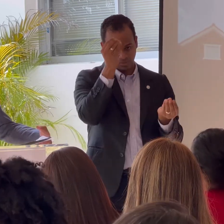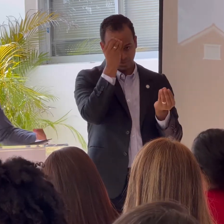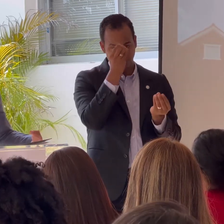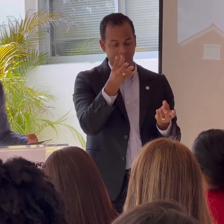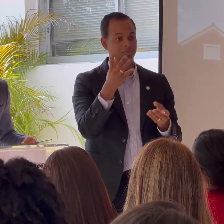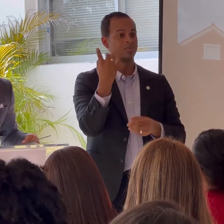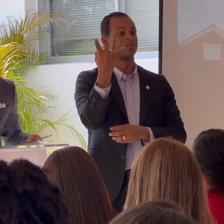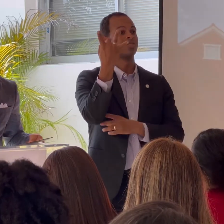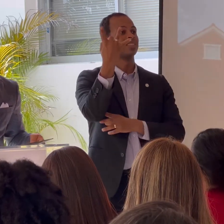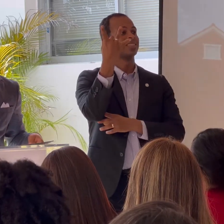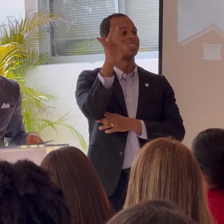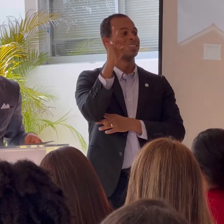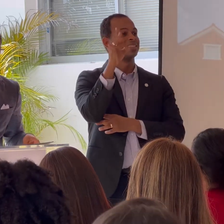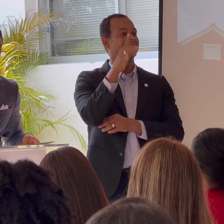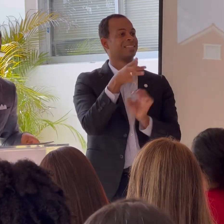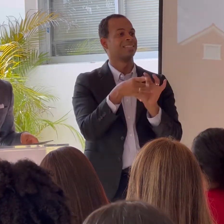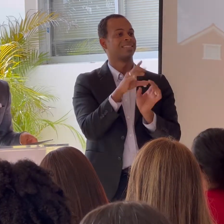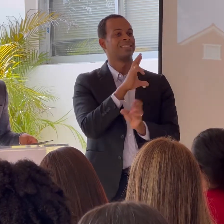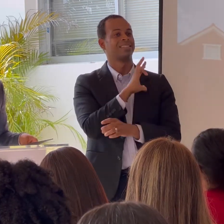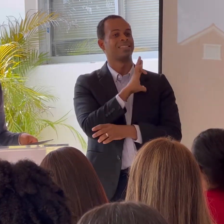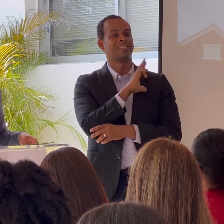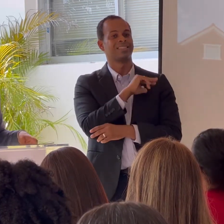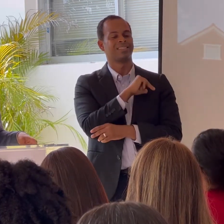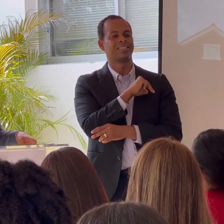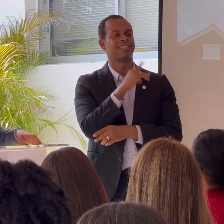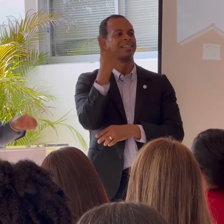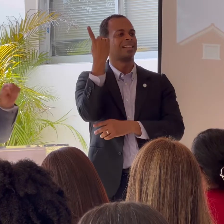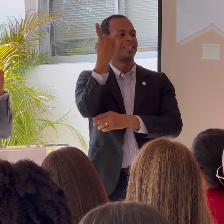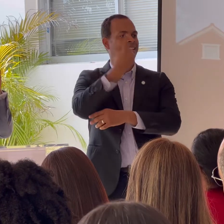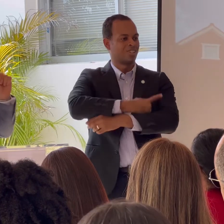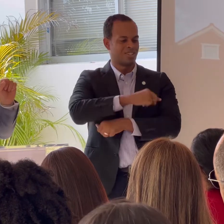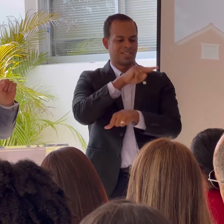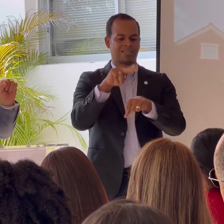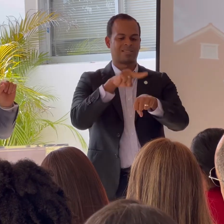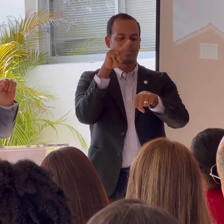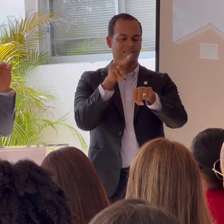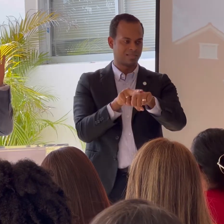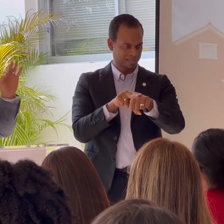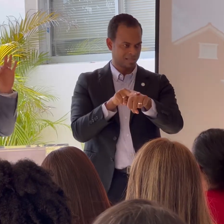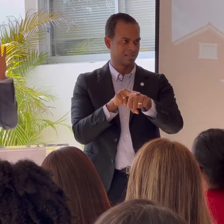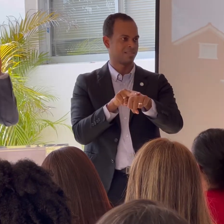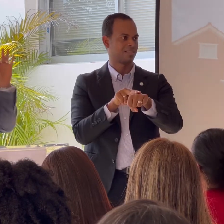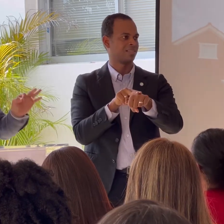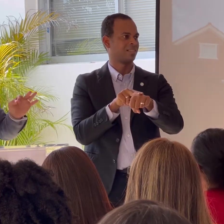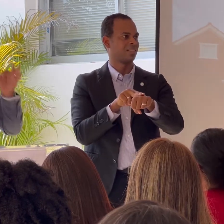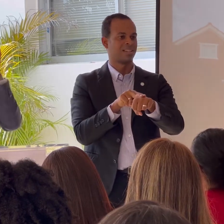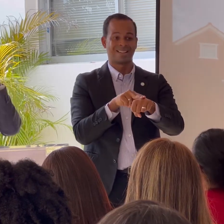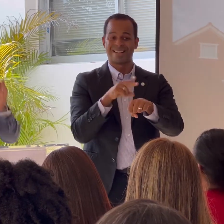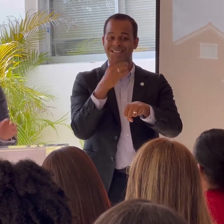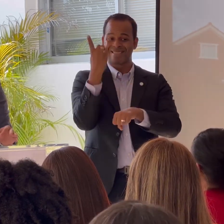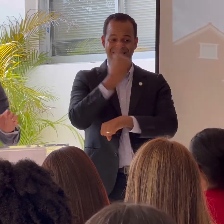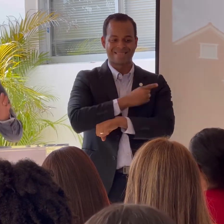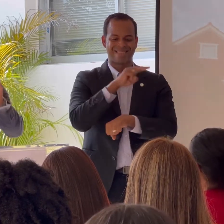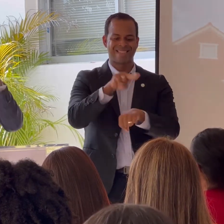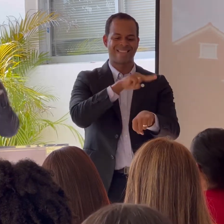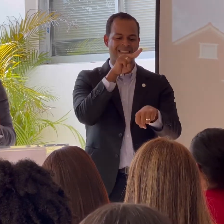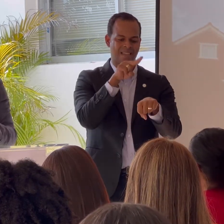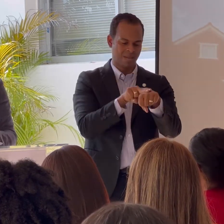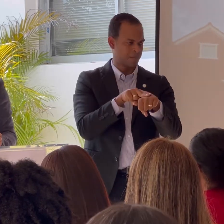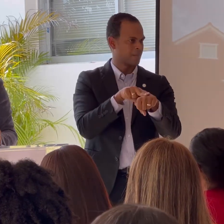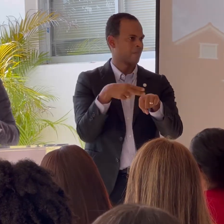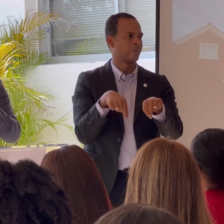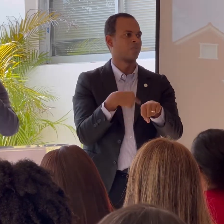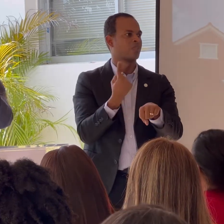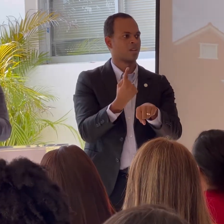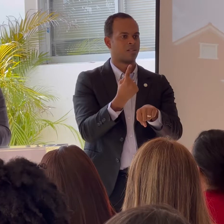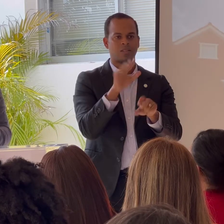el 18 de noviembre como Día Nacional, únicamente Día Nacional,